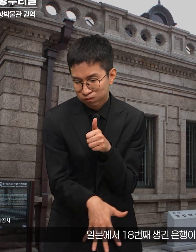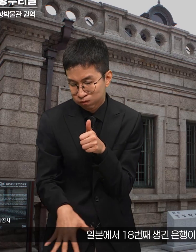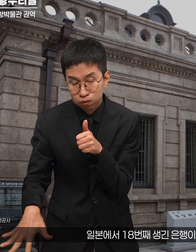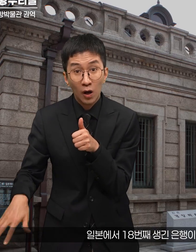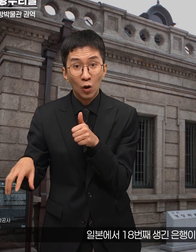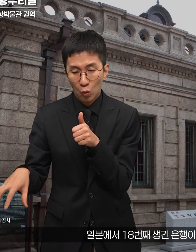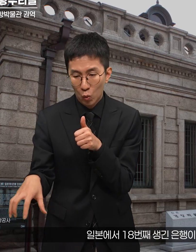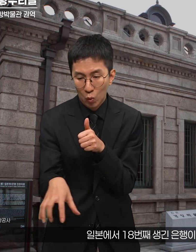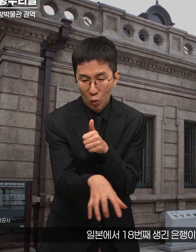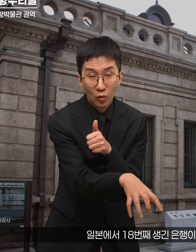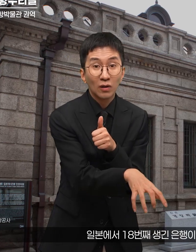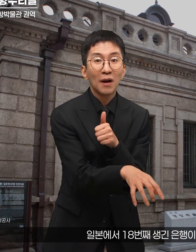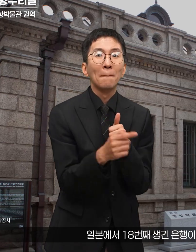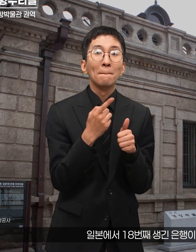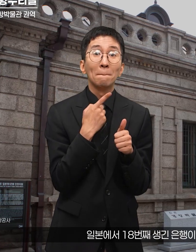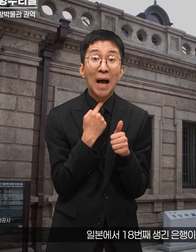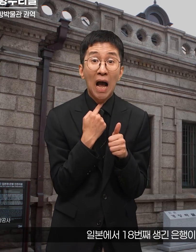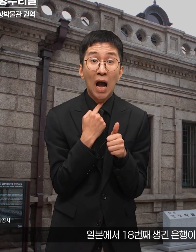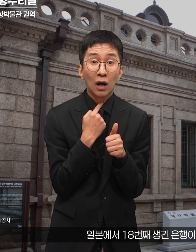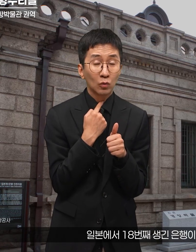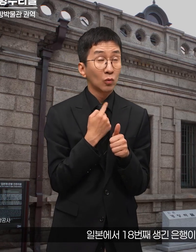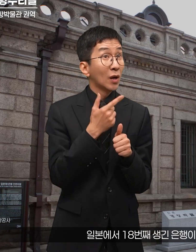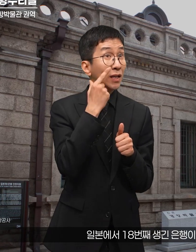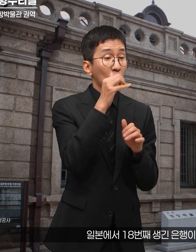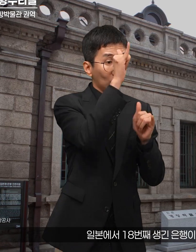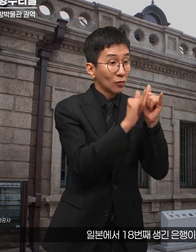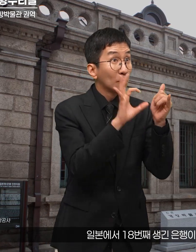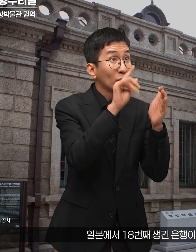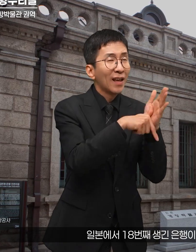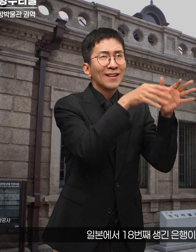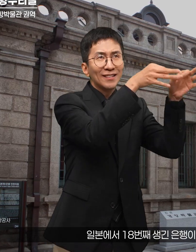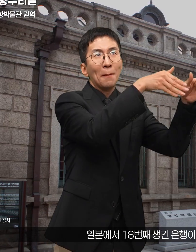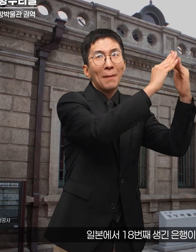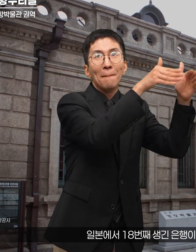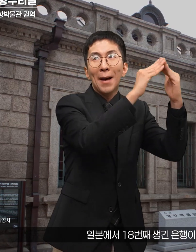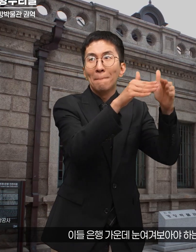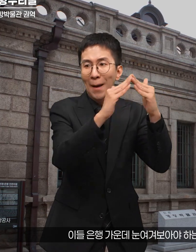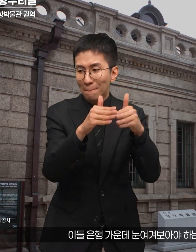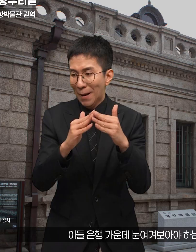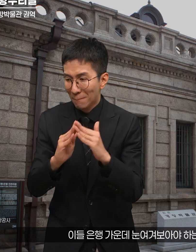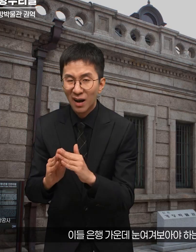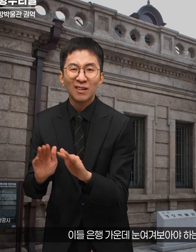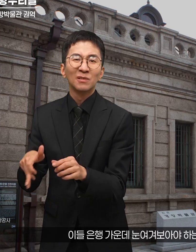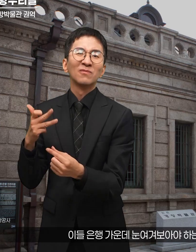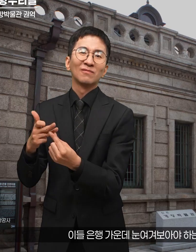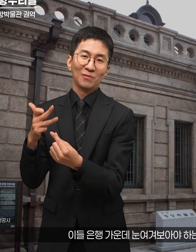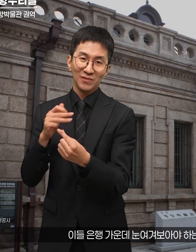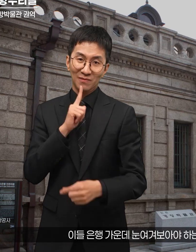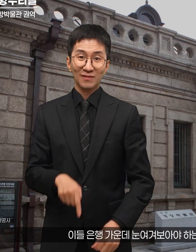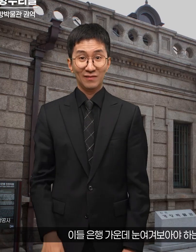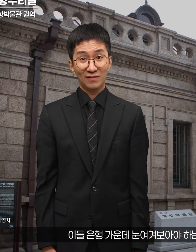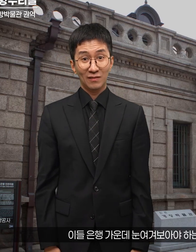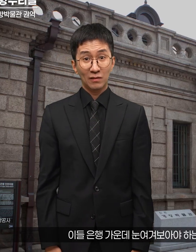일본에서 18번째 생긴 은행이라고 할 수 있습니다. 이들 은행 가운데 눈여겨보아야 하는